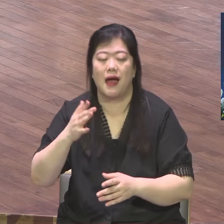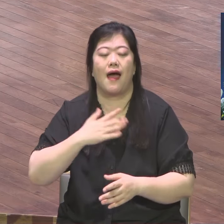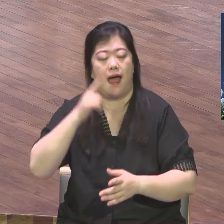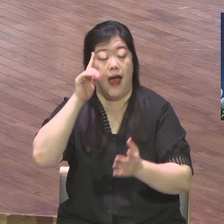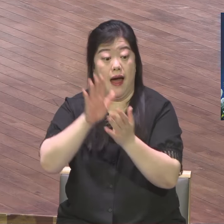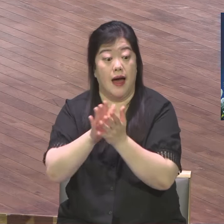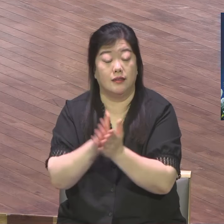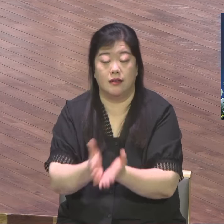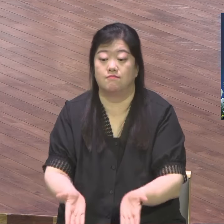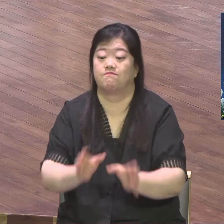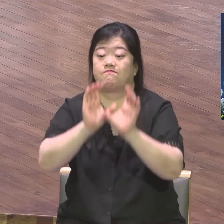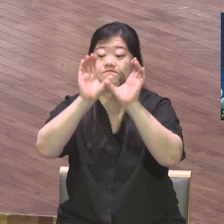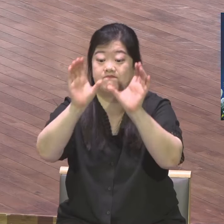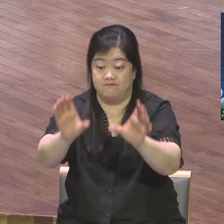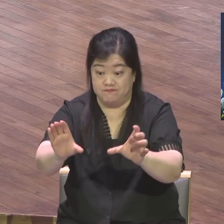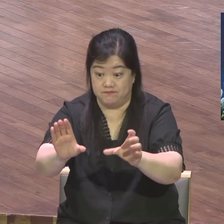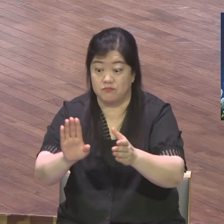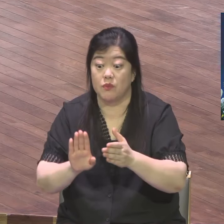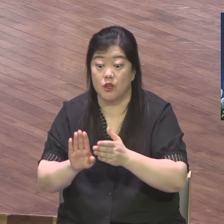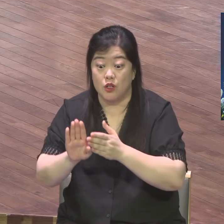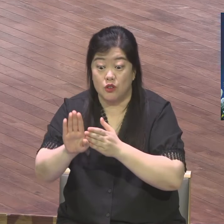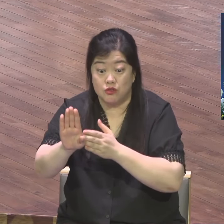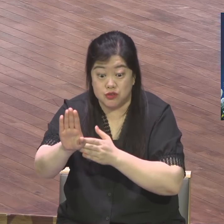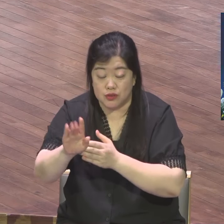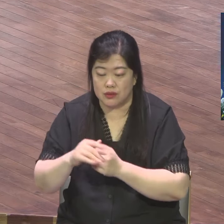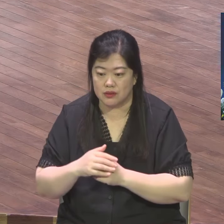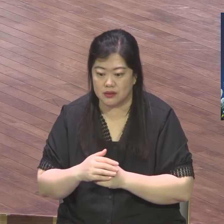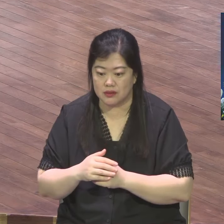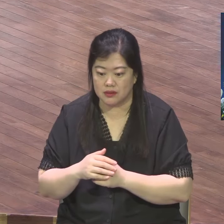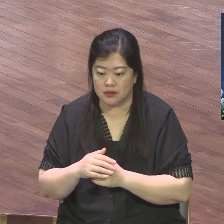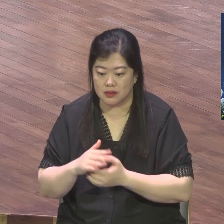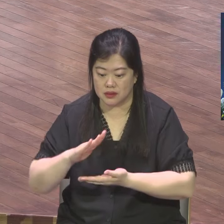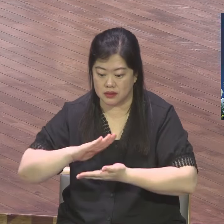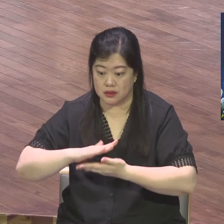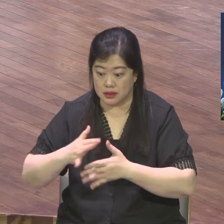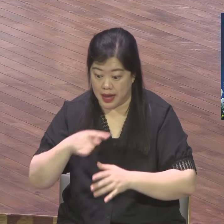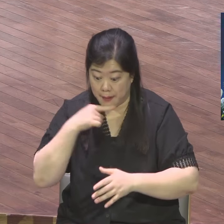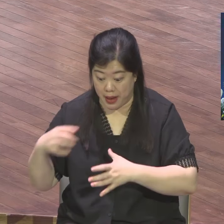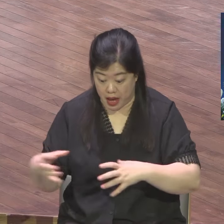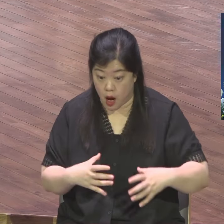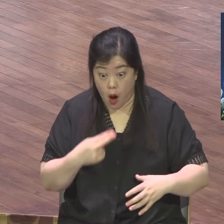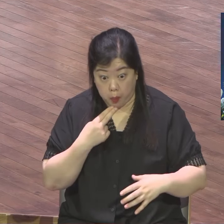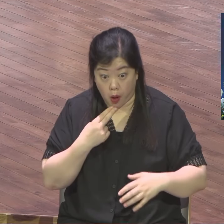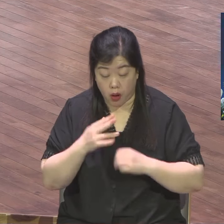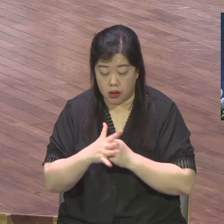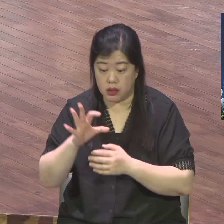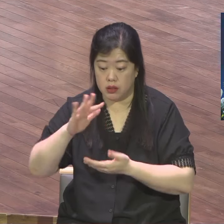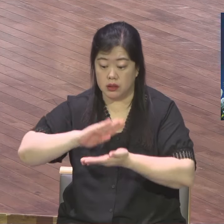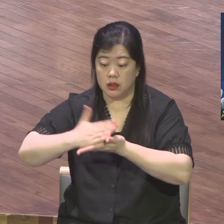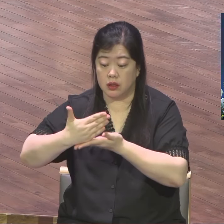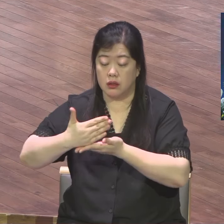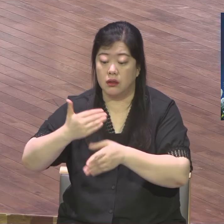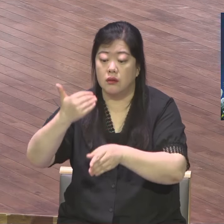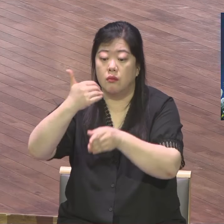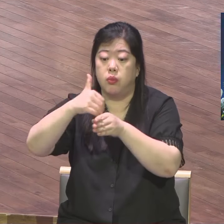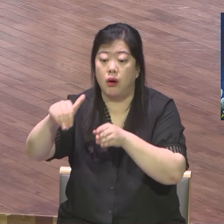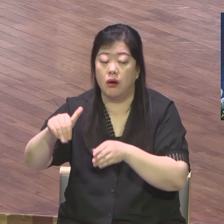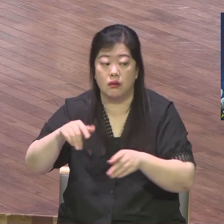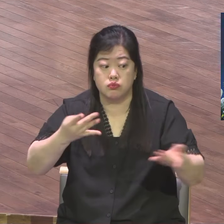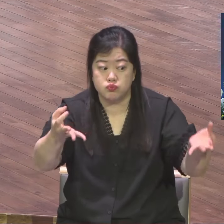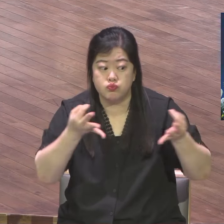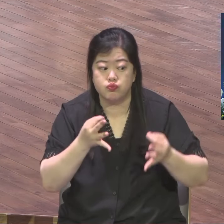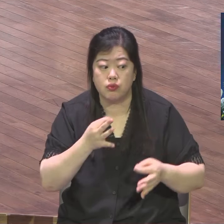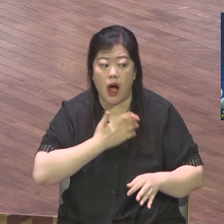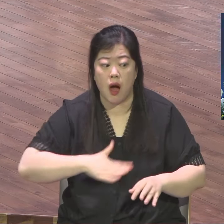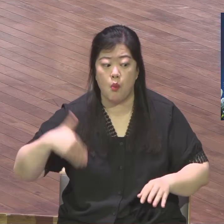전도하는데 권력전도 해야 되고 3.1조 전도해야 되고 싹다만 운동해야 되는데 세 가지 들어한테 헌금 돌리면